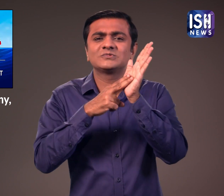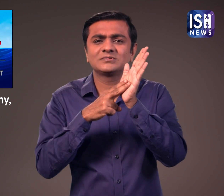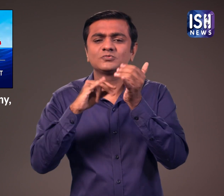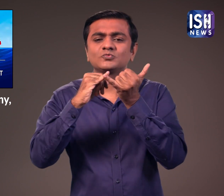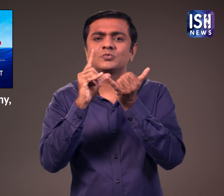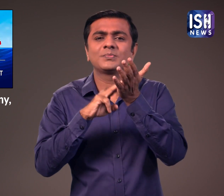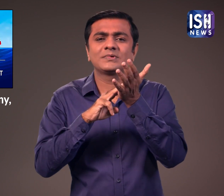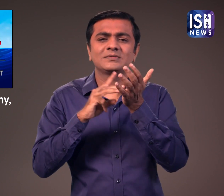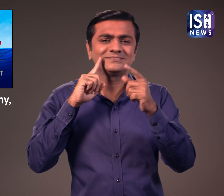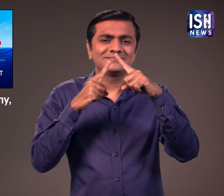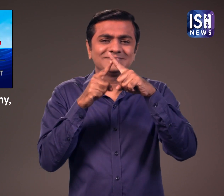लिया।